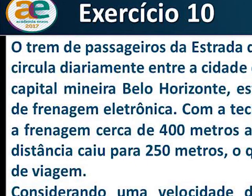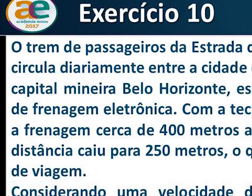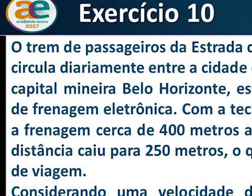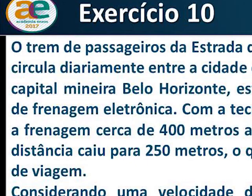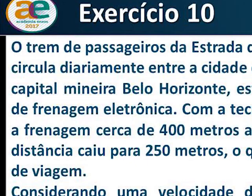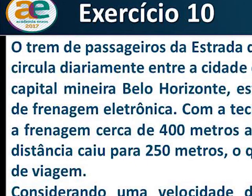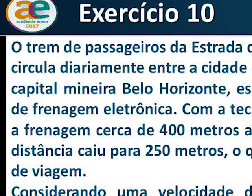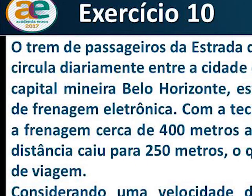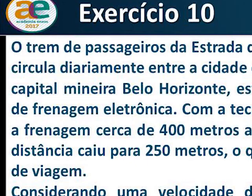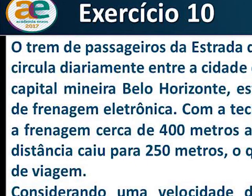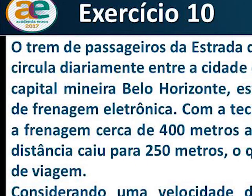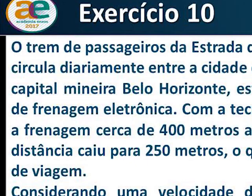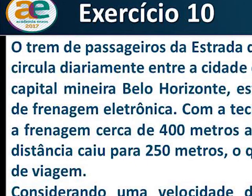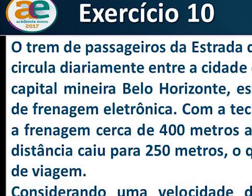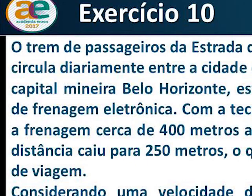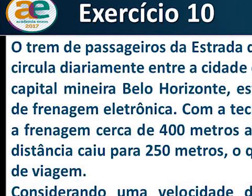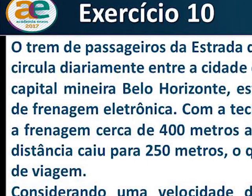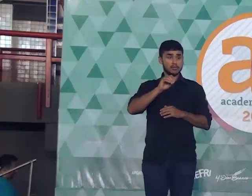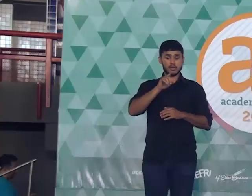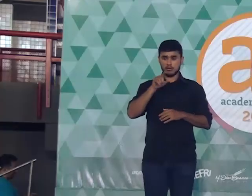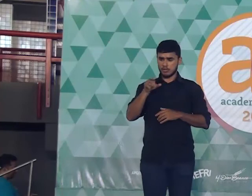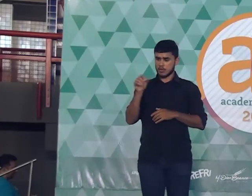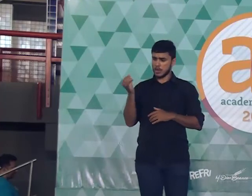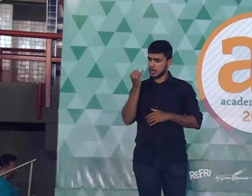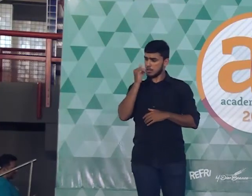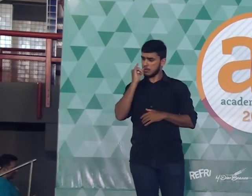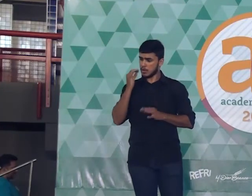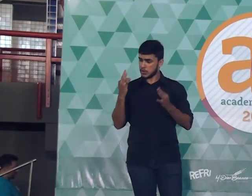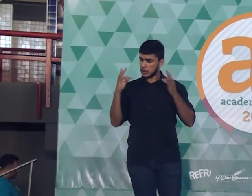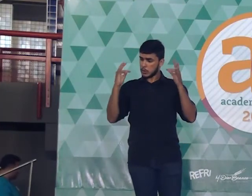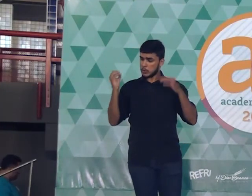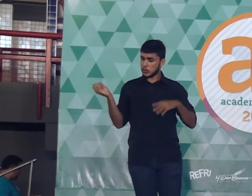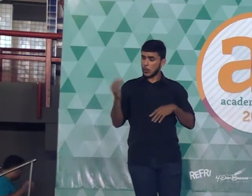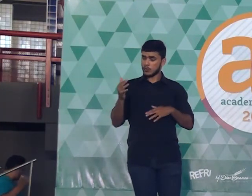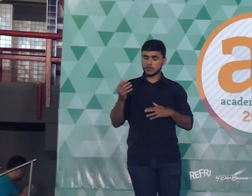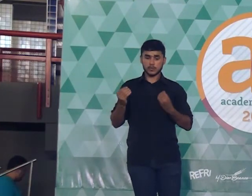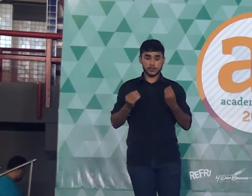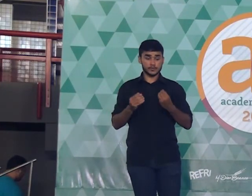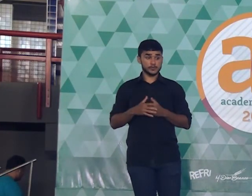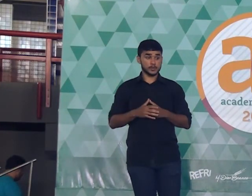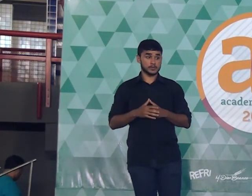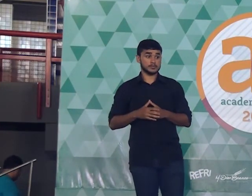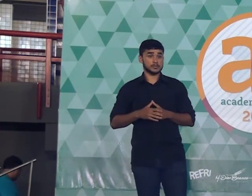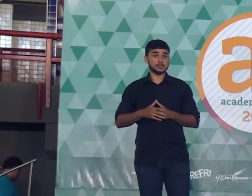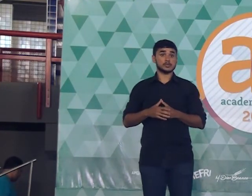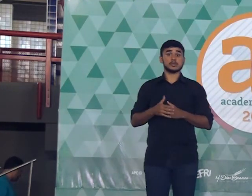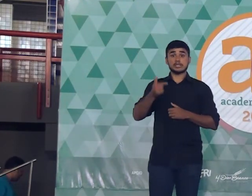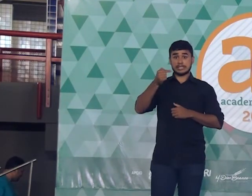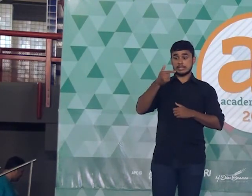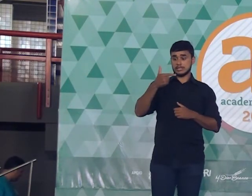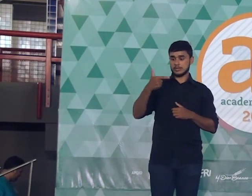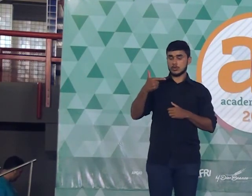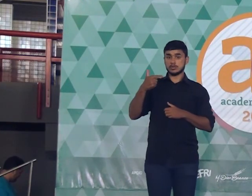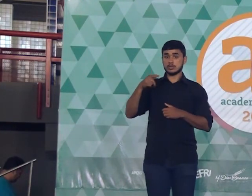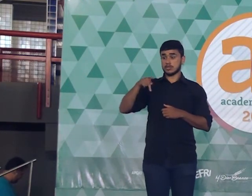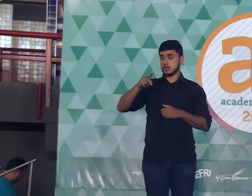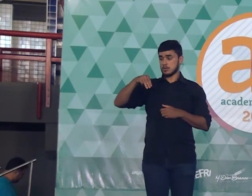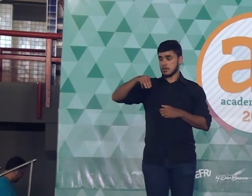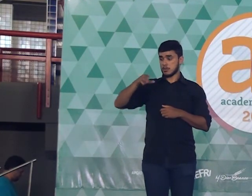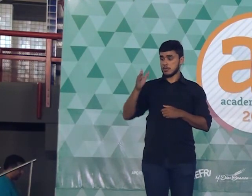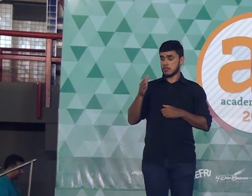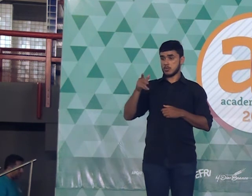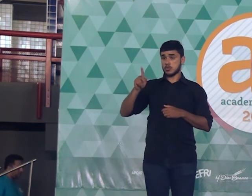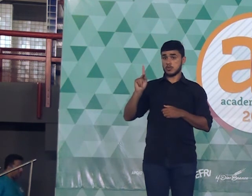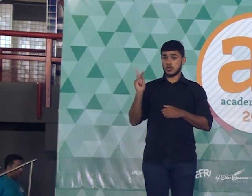tecnologia? Muito bem, eu tenho uma velocidade de 72 km por hora, divide por